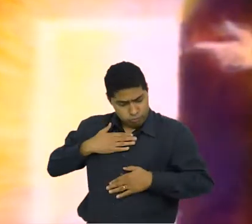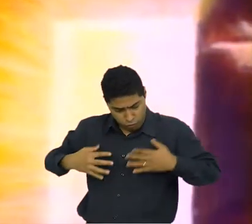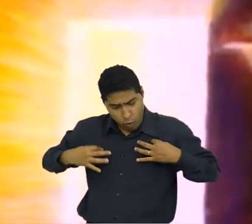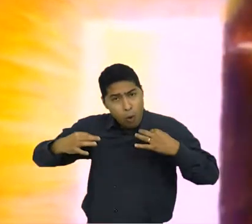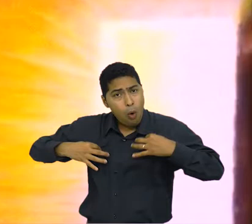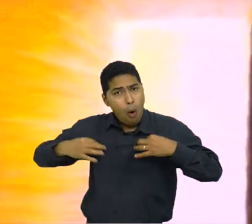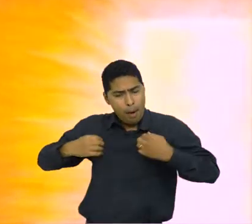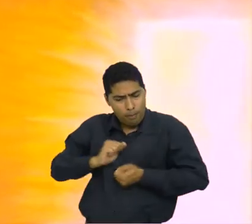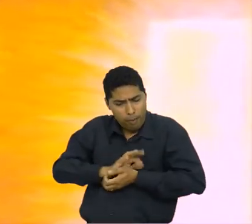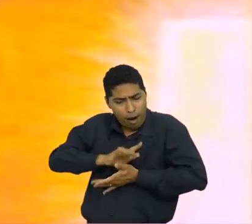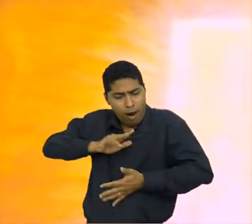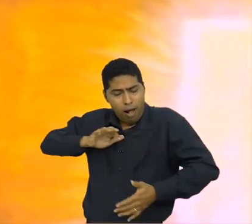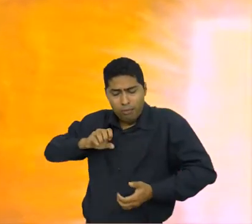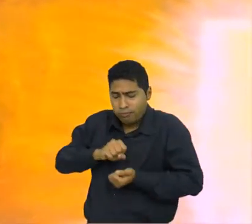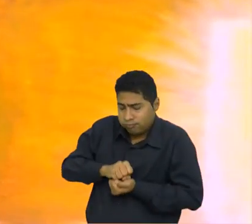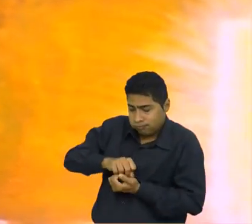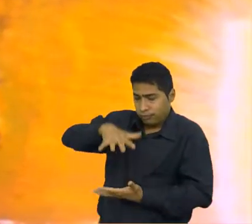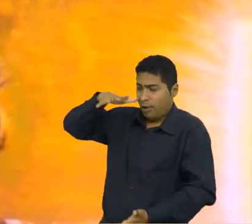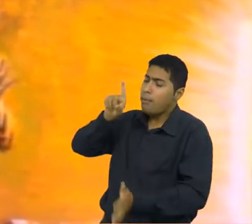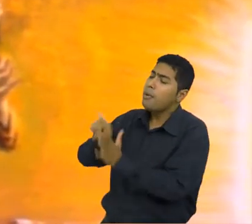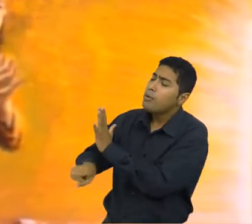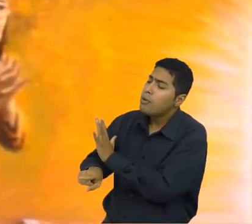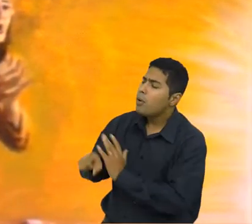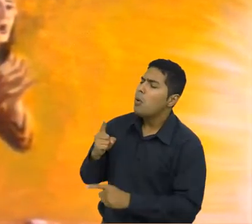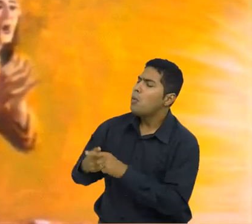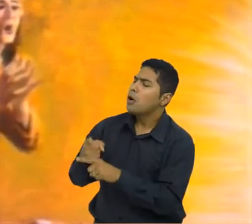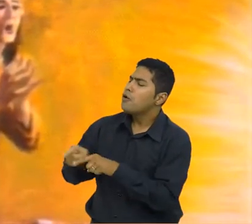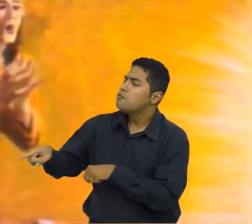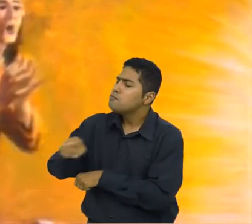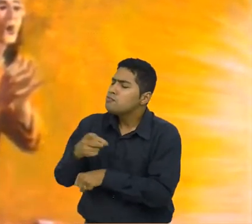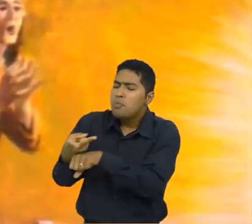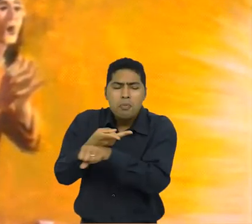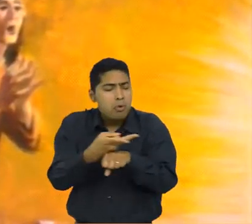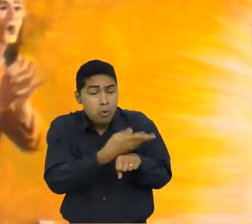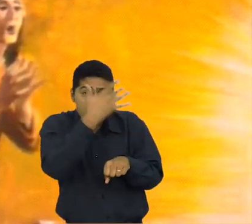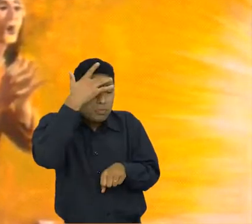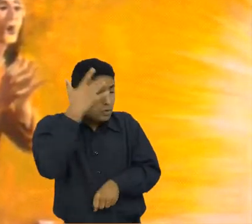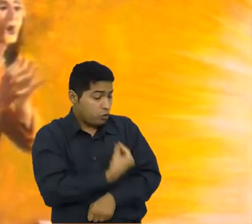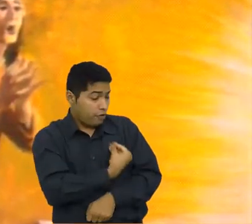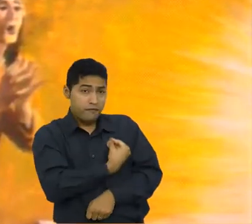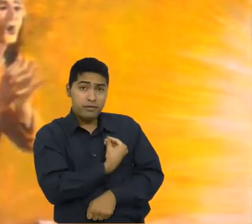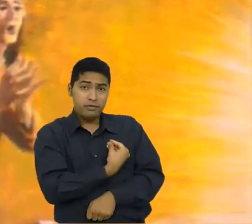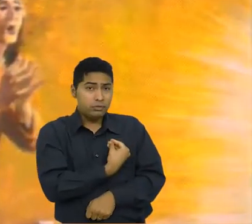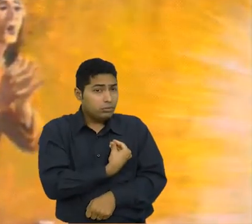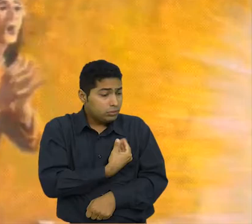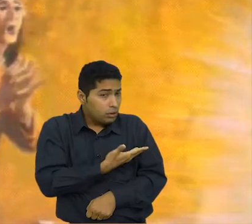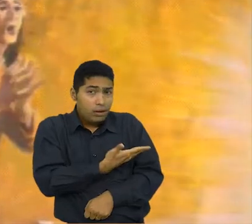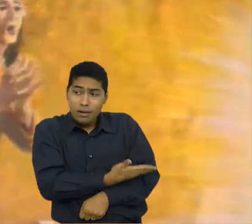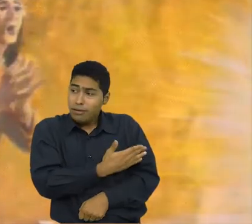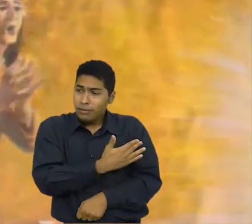apareceram e perguntaram: por que vocês estão procurando alguém vivo no meio dos mortos? Ele